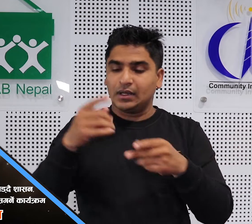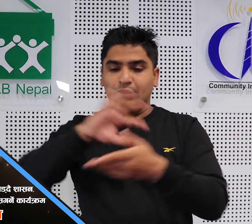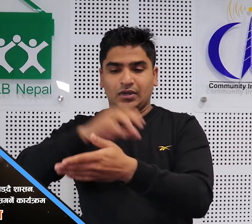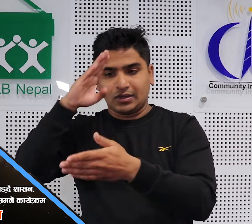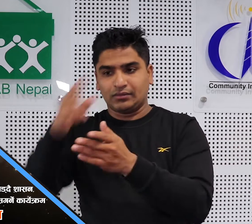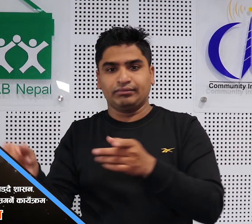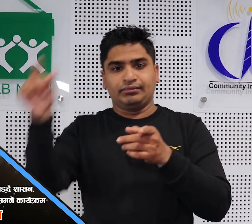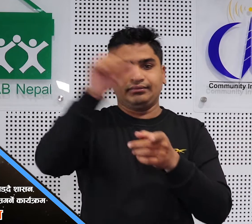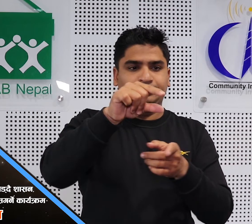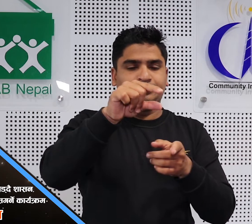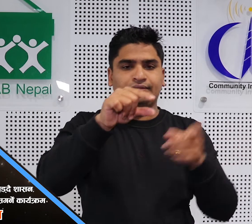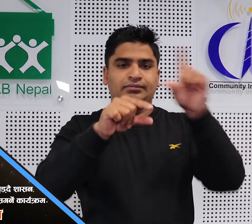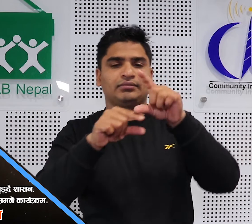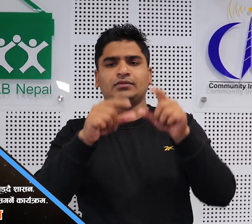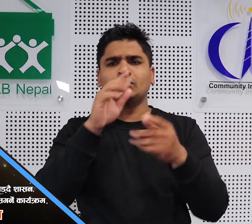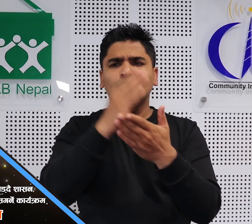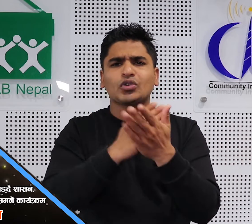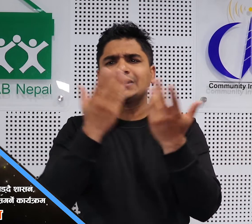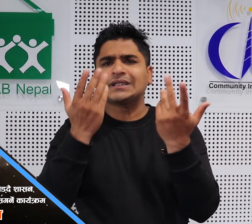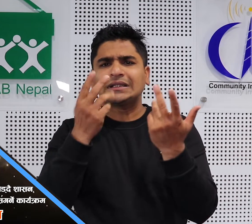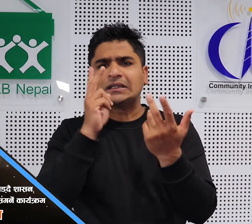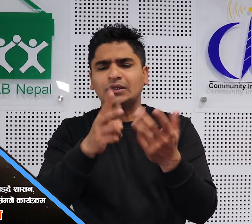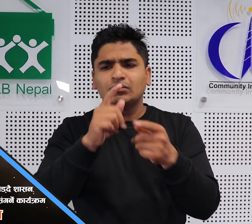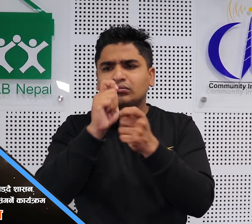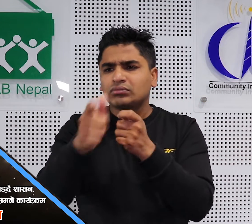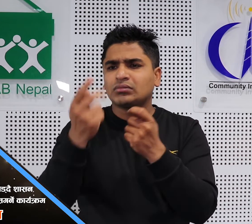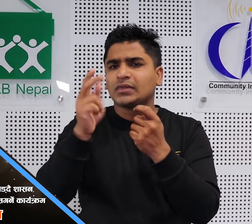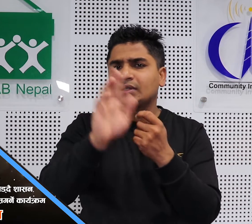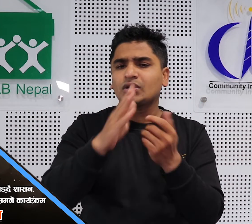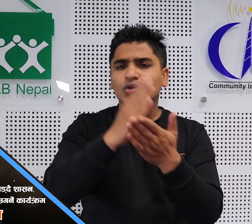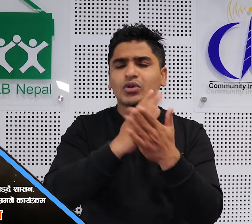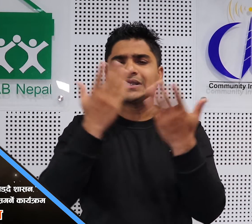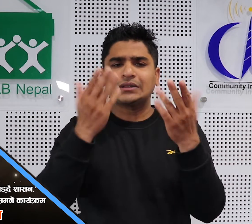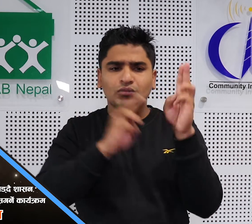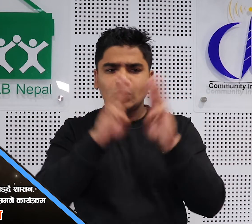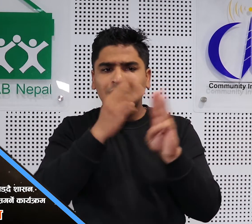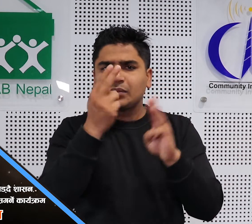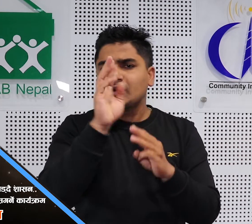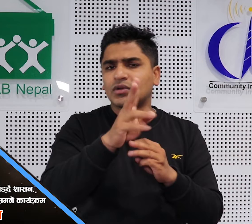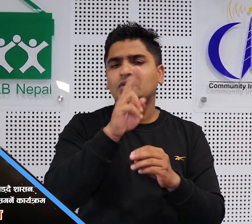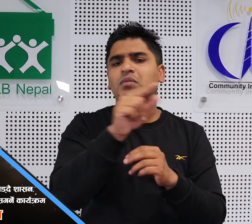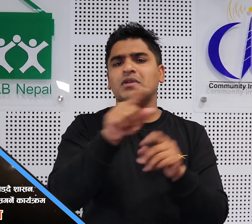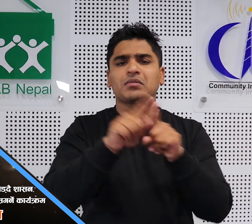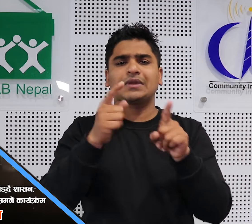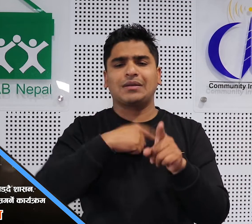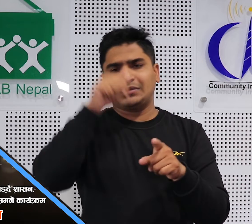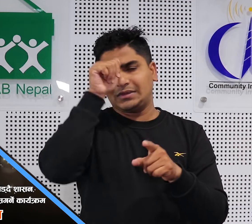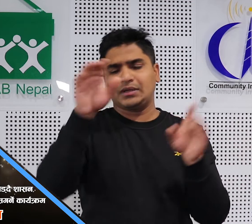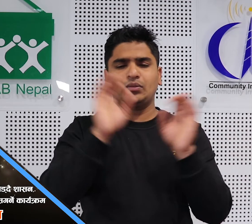सरकारको पैसा आएको छ र यो कसरी यसको भुक्तानी भएको छ, कसरी यसको मूल्याङ्कन भएको छ त्यो बारेमा पनि हामी जानकार छैनौँ र हामीले